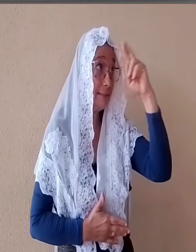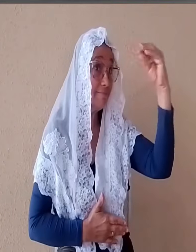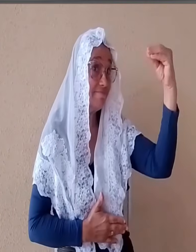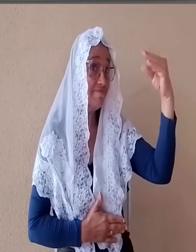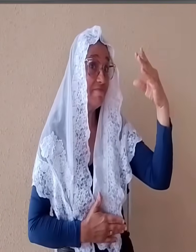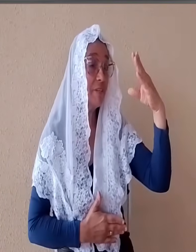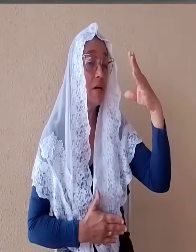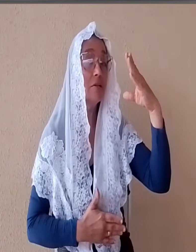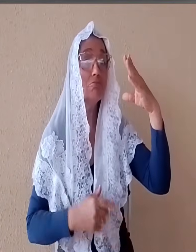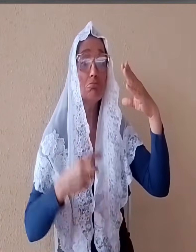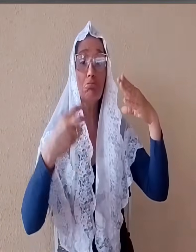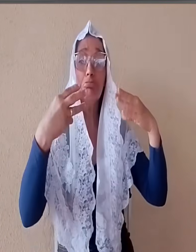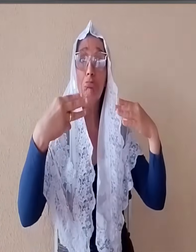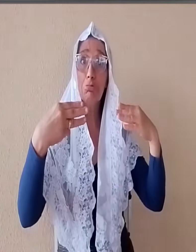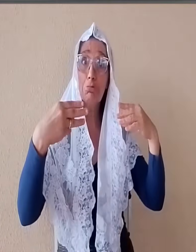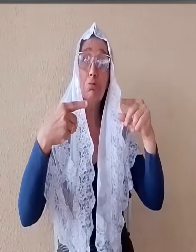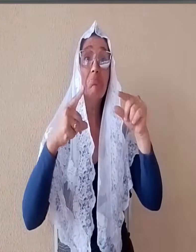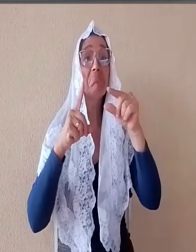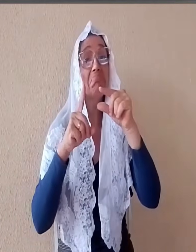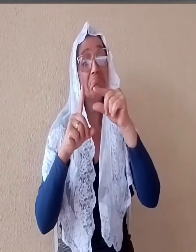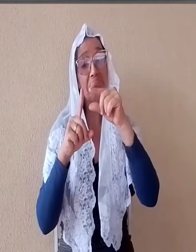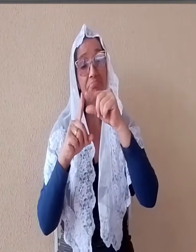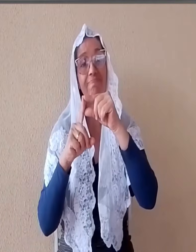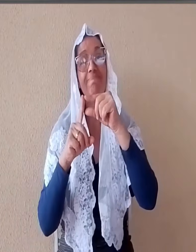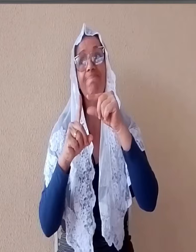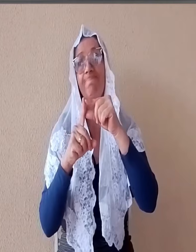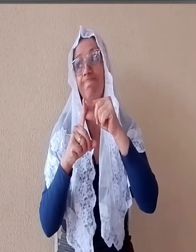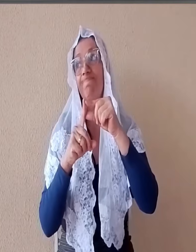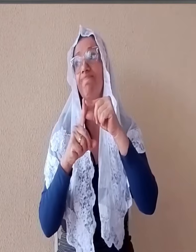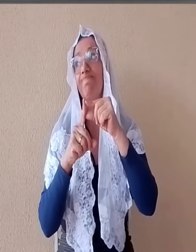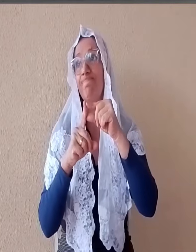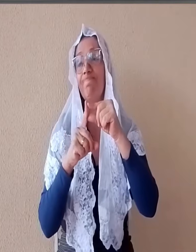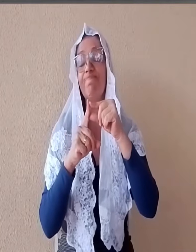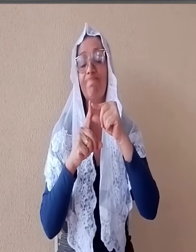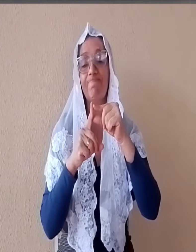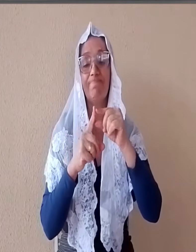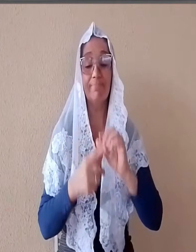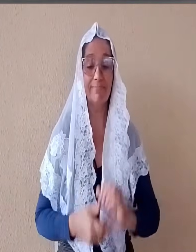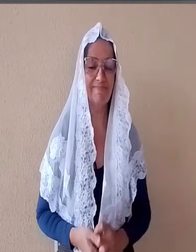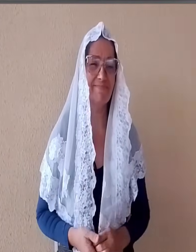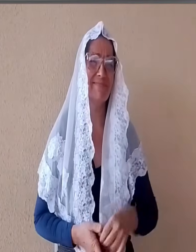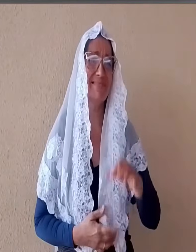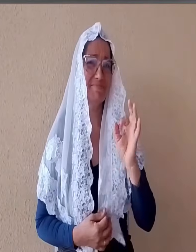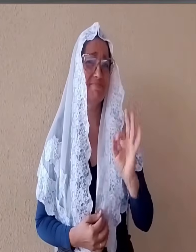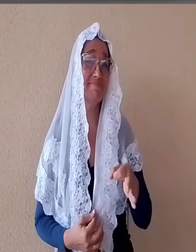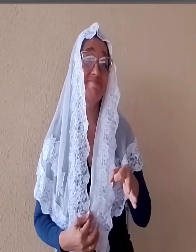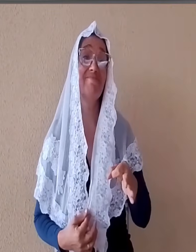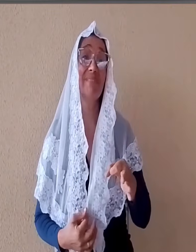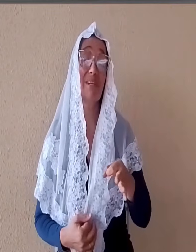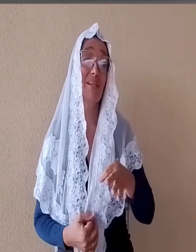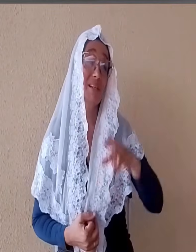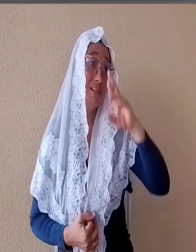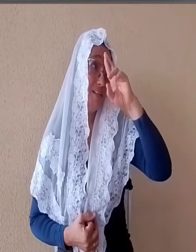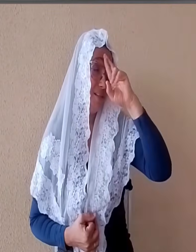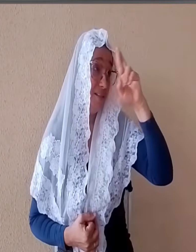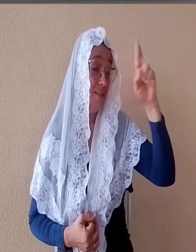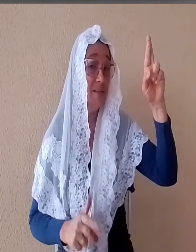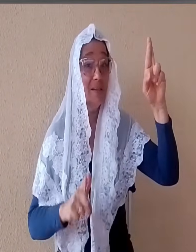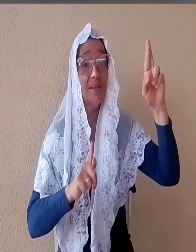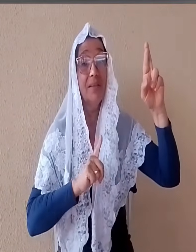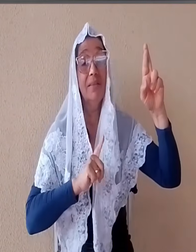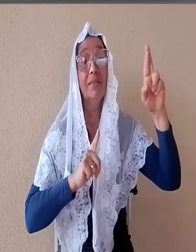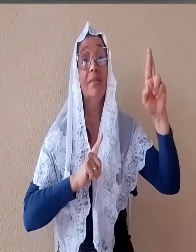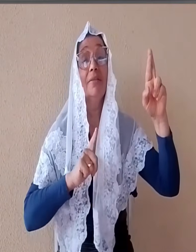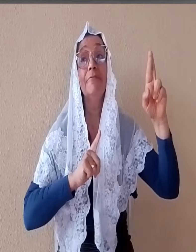Por certo, ele tem muita coisa a falar com a irmandade, com os irmãos,